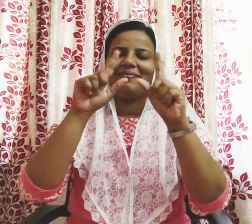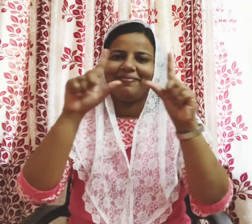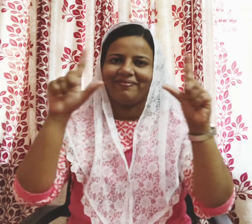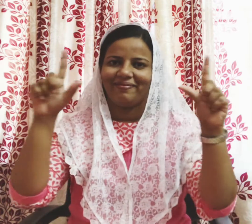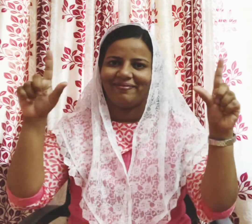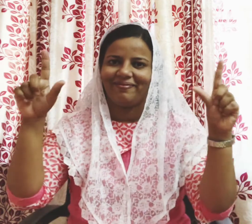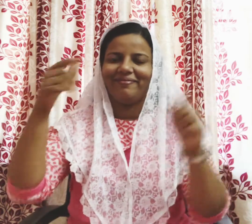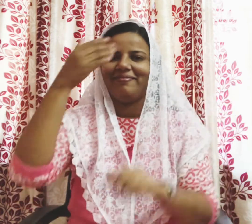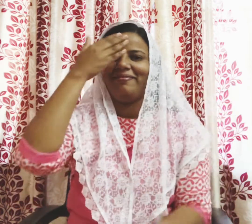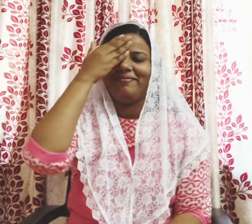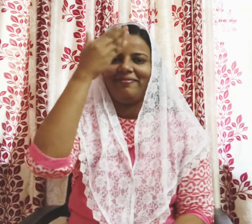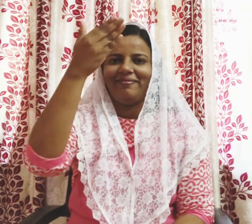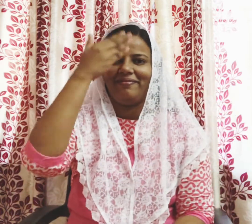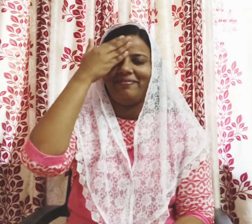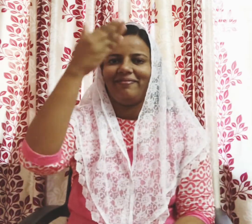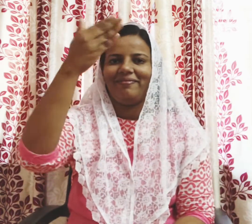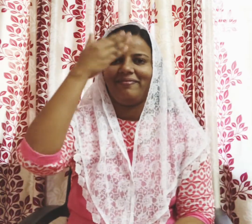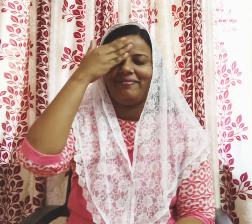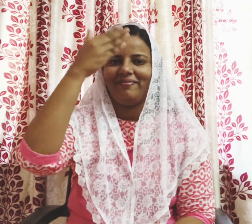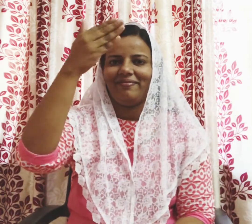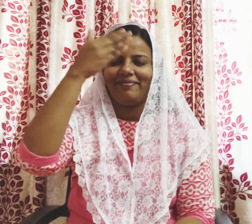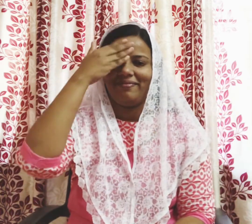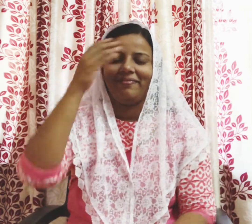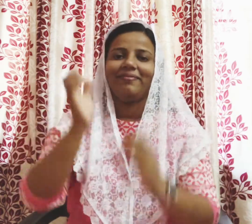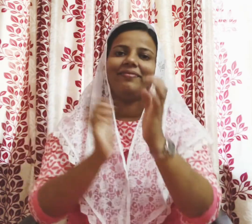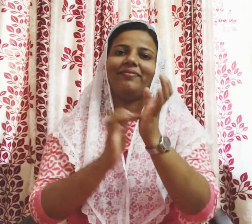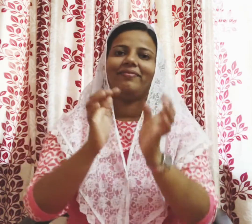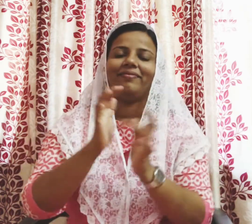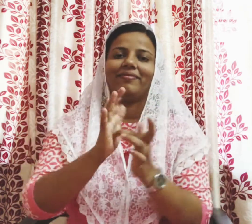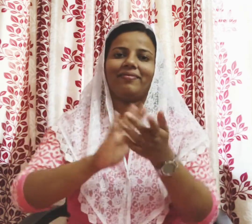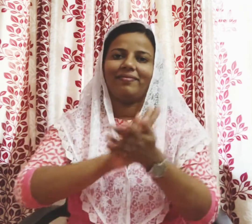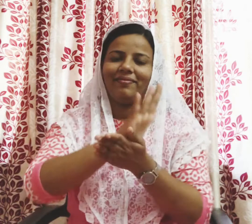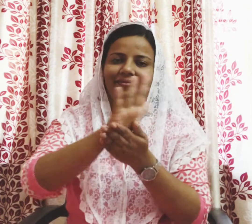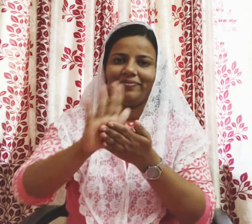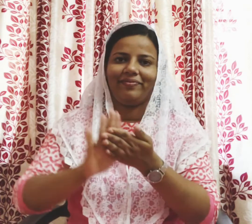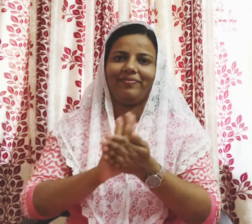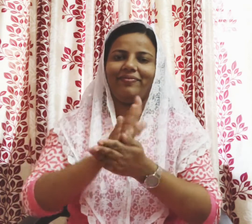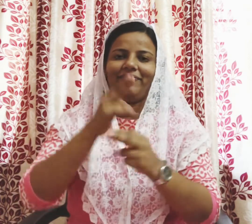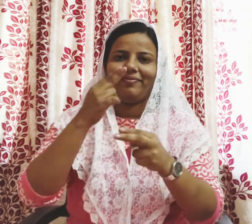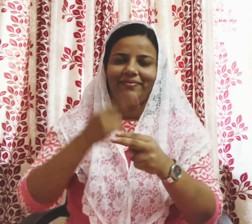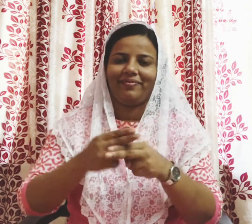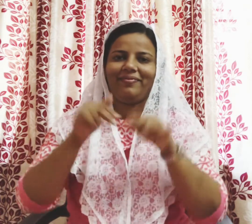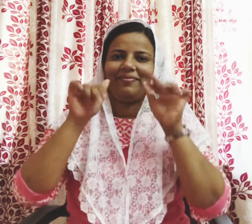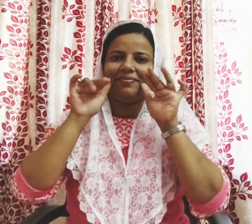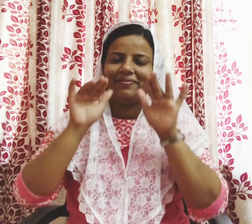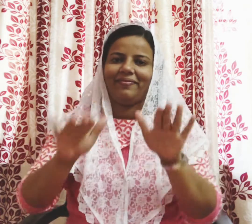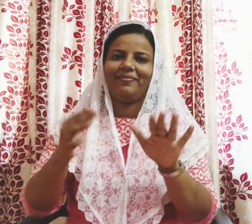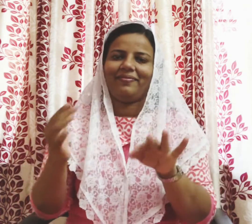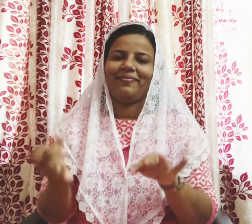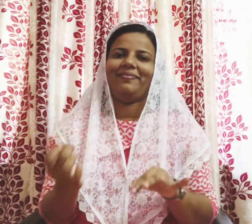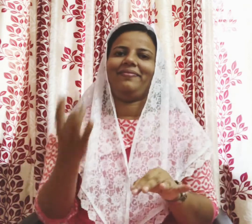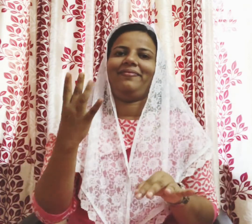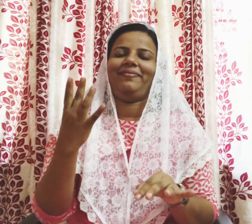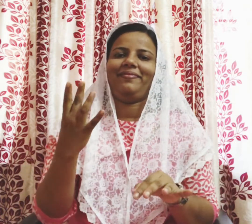പ്രൈസ് ലോർഡ്, ഹല്ലേലൂയ. സ്തോത്രം, സ്തോത്രം, സ്തോത്രം, സ്തോത്രം. കർത്താവിൻ്റെ അതിപരിശുദ്ധമായ തിരുനാമം ഈ അനുഗ്രഹിക്കപ്പെട്ട